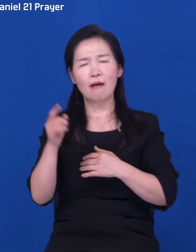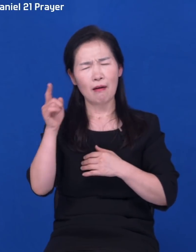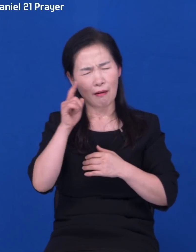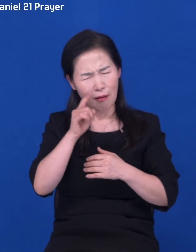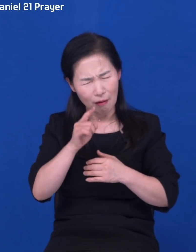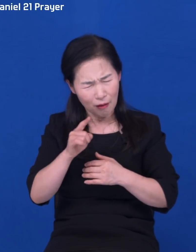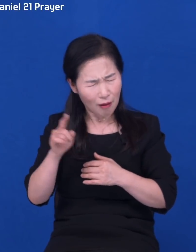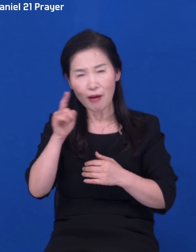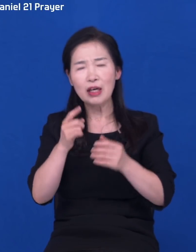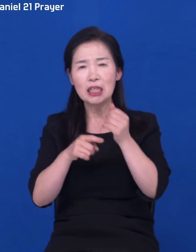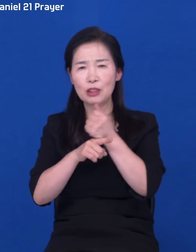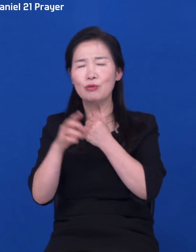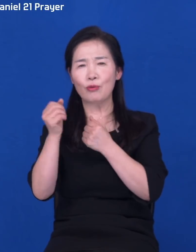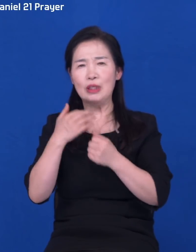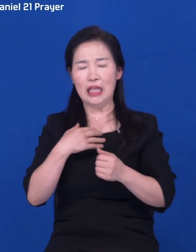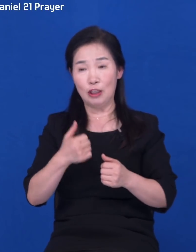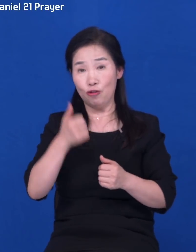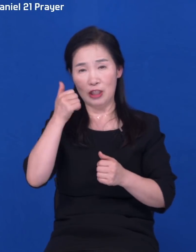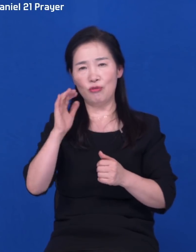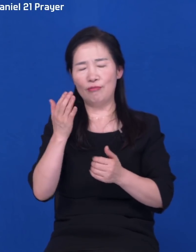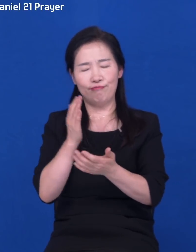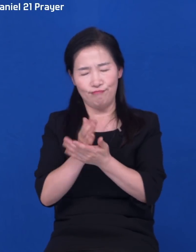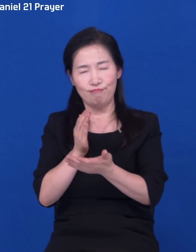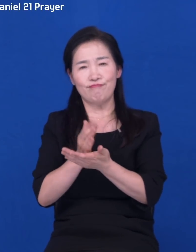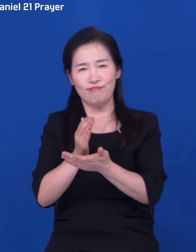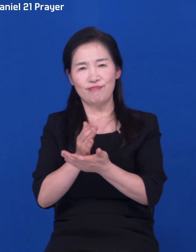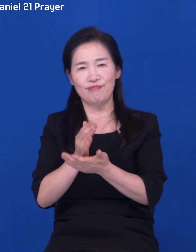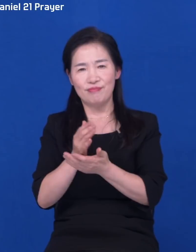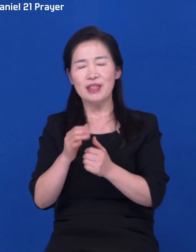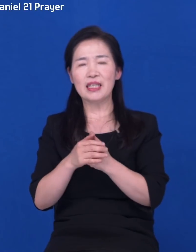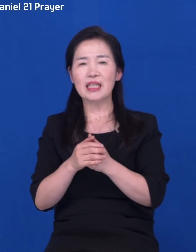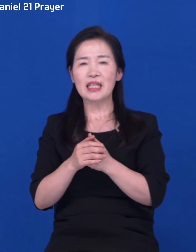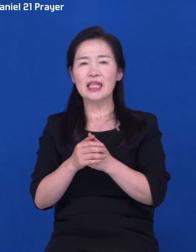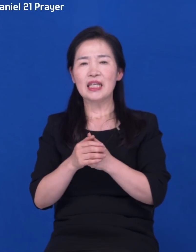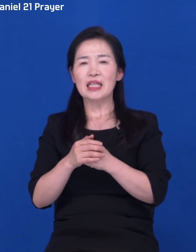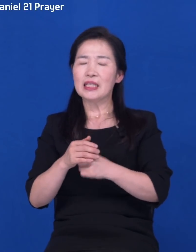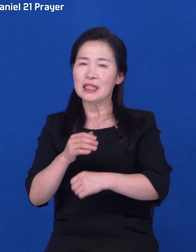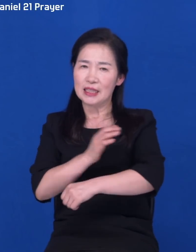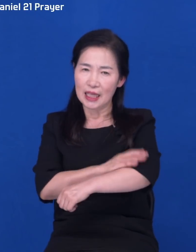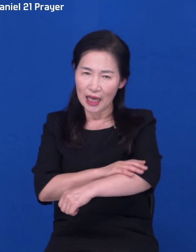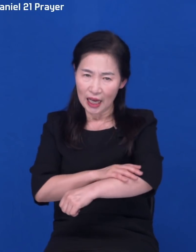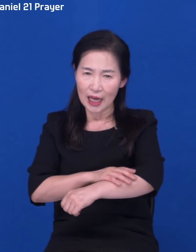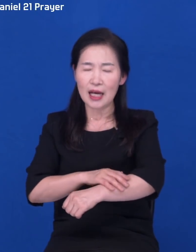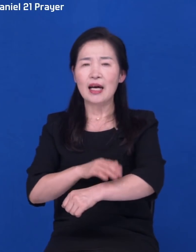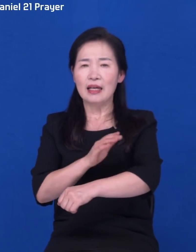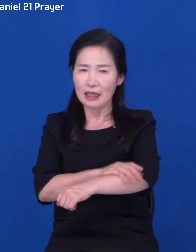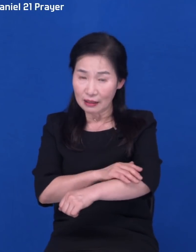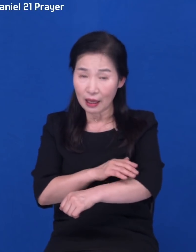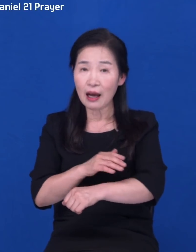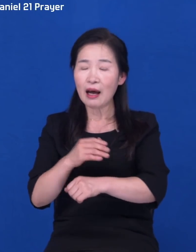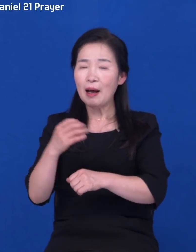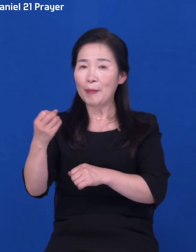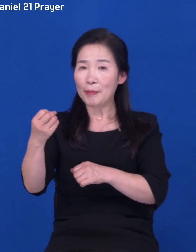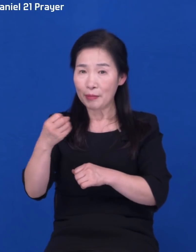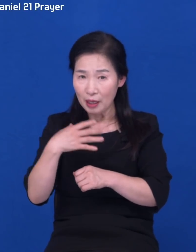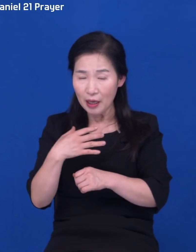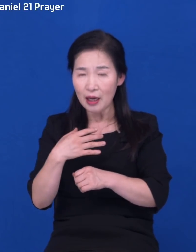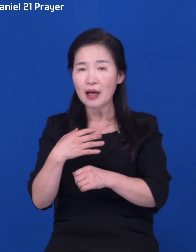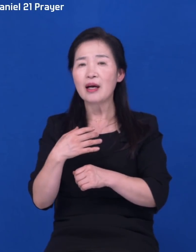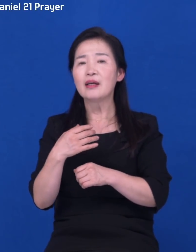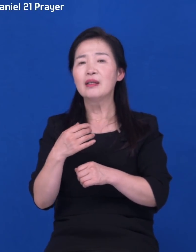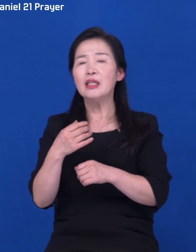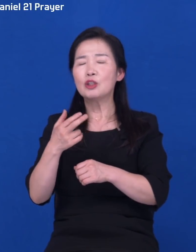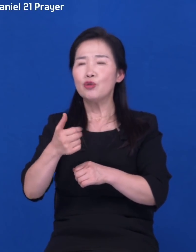해주세요. 그리고 주님이 왜 이거를 잘했다고 하는지 알겠어요. 이 영혼을 꼭 구원해달라고 했고 그리고 주님이 해달라고